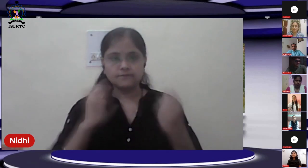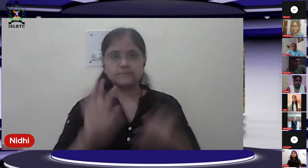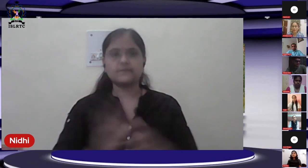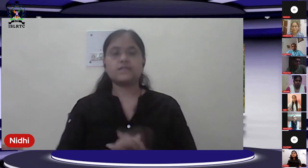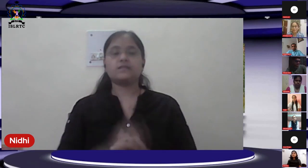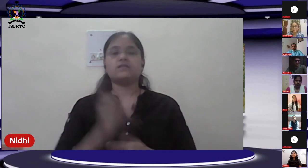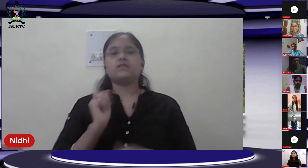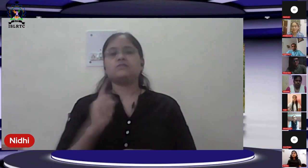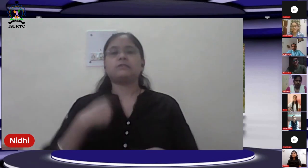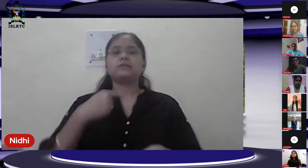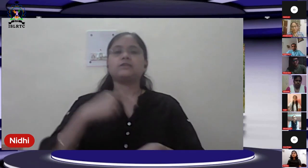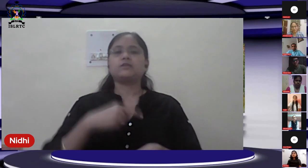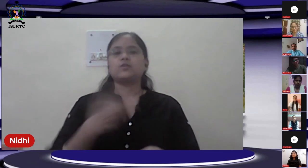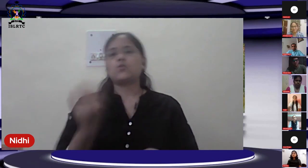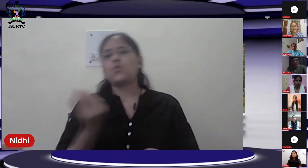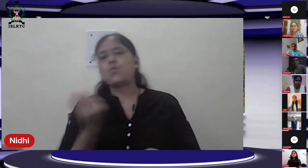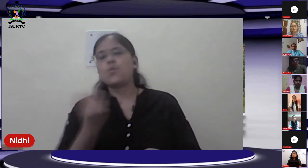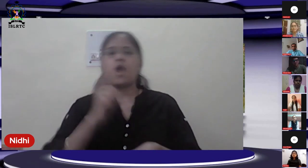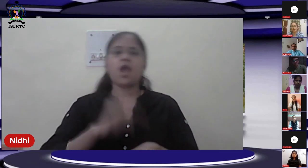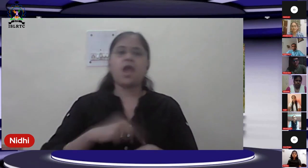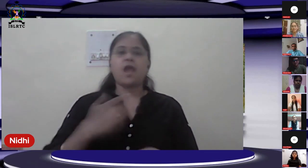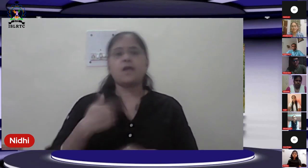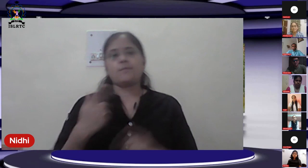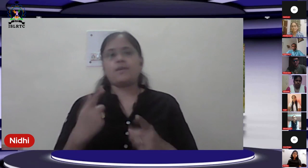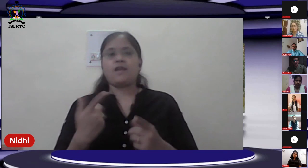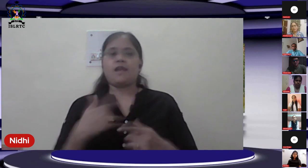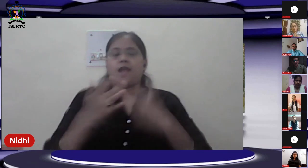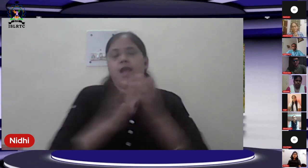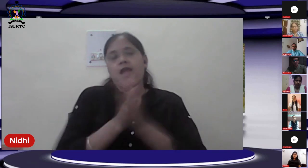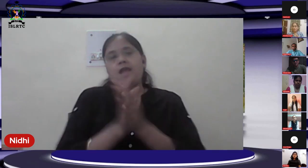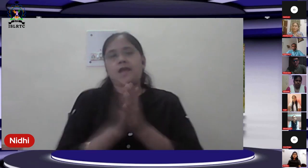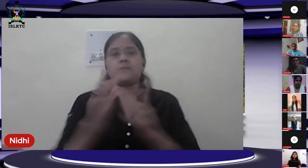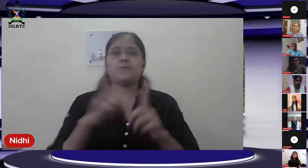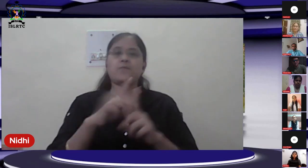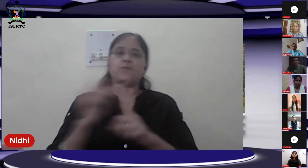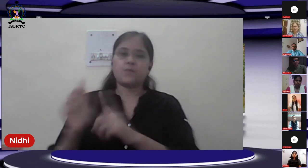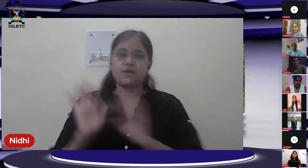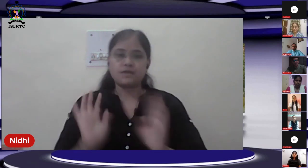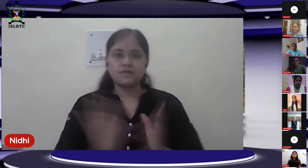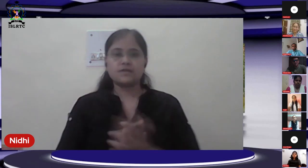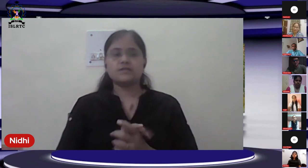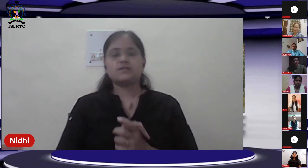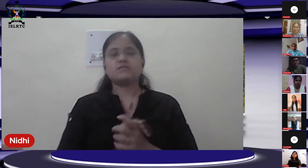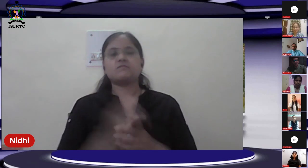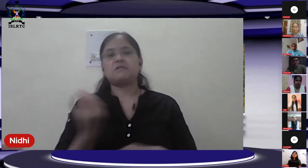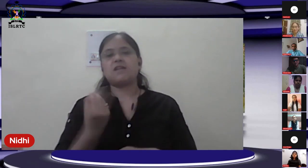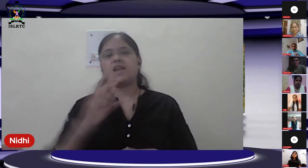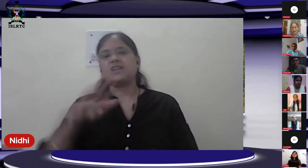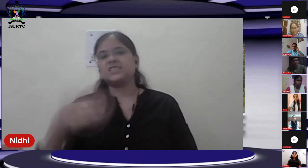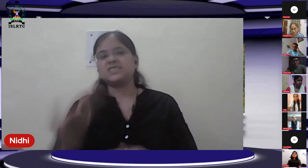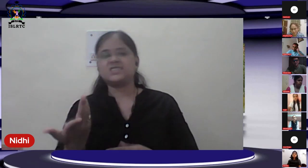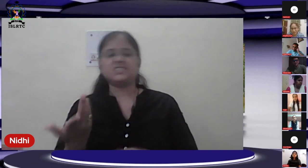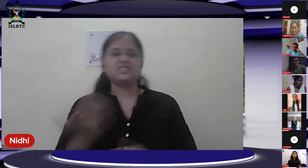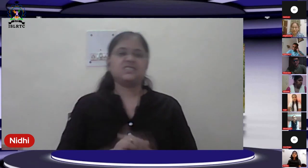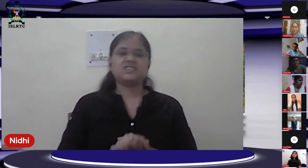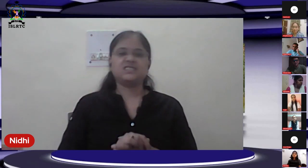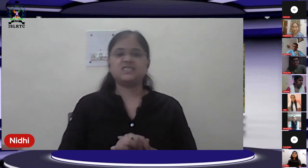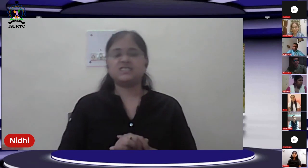हम ज्वाइन करते हैं या एक्साइटमेंट में करते हैं, फिर थोड़ा फिर हमें लगता है कि अरे इतना थोड़ा सा हार्ड वर्क है, थोड़ा